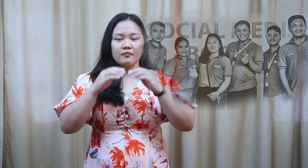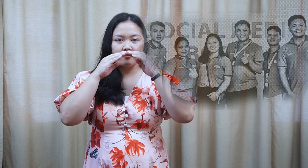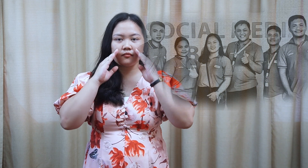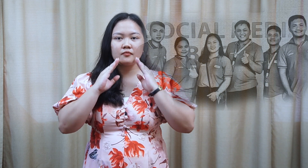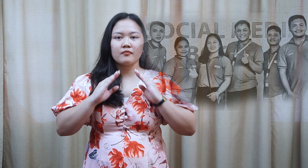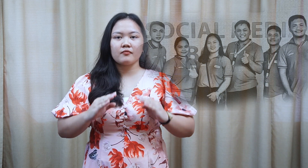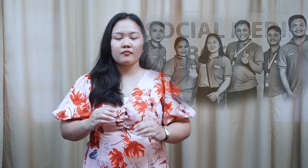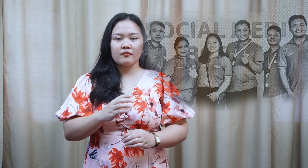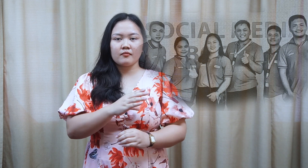kalungkutan at